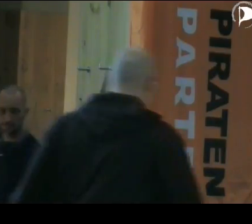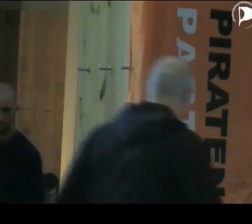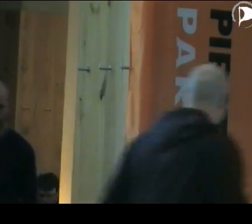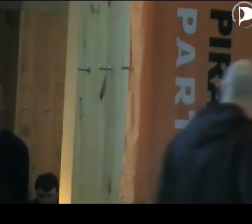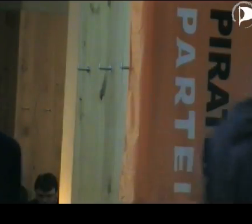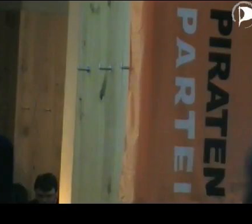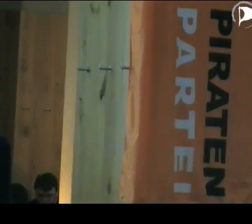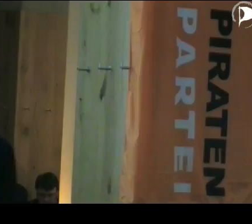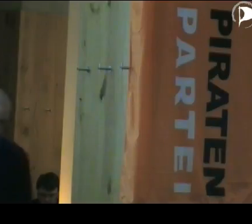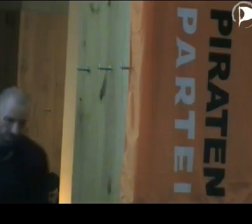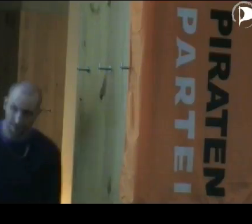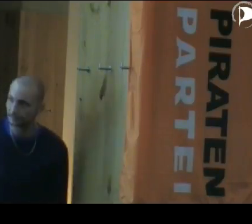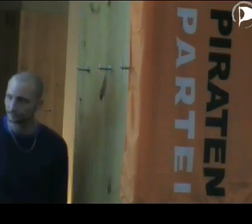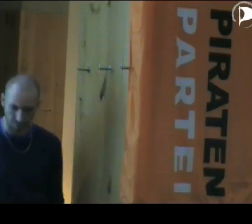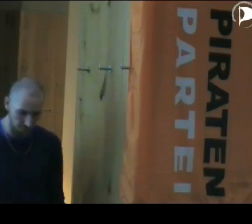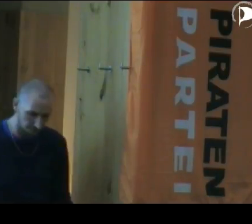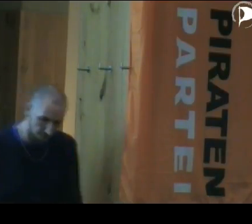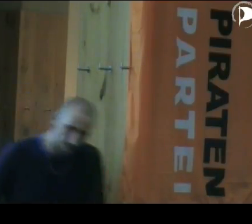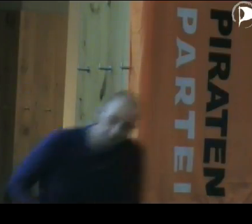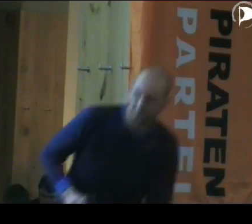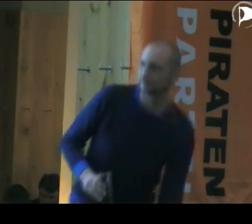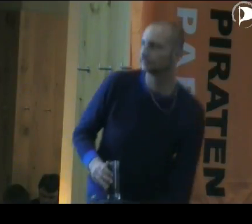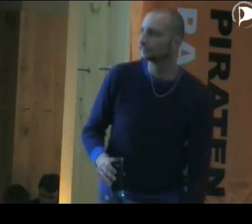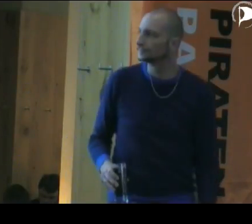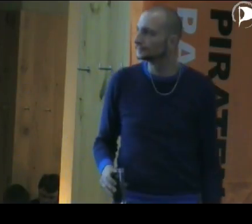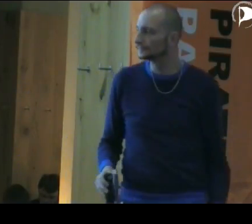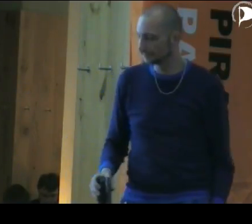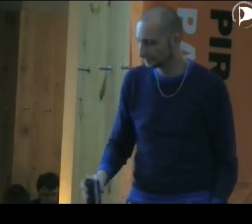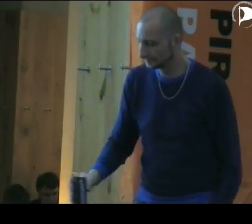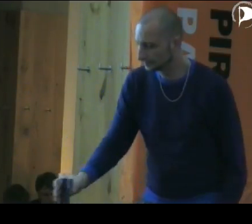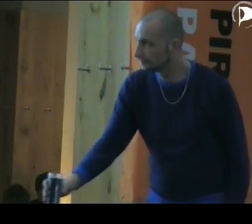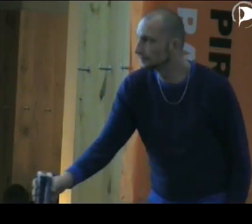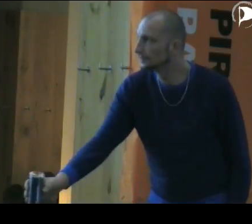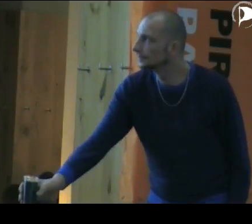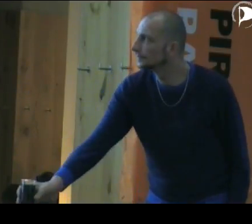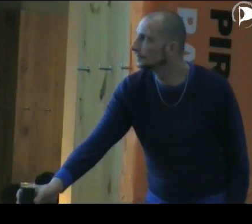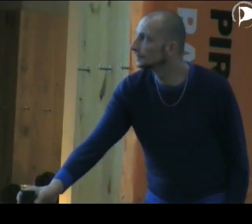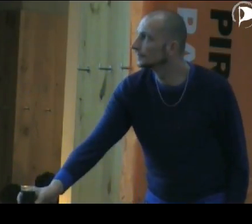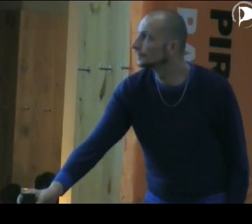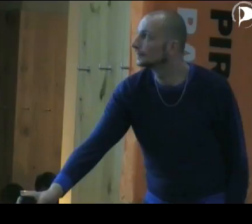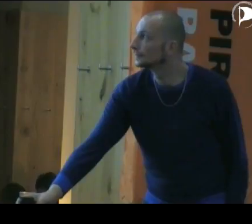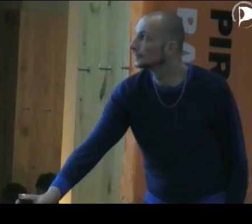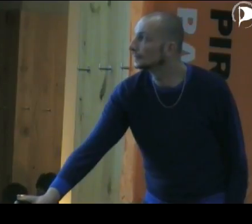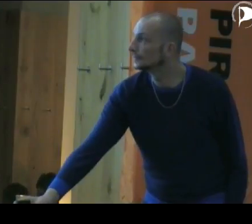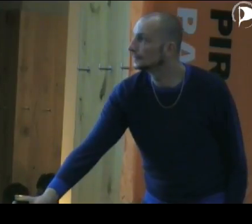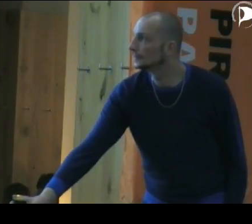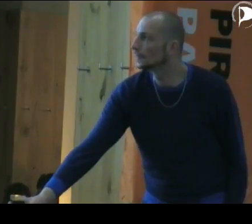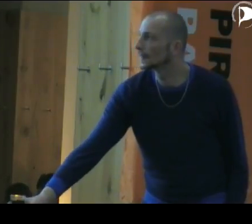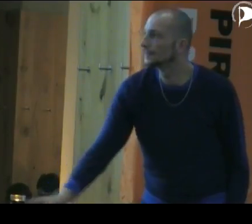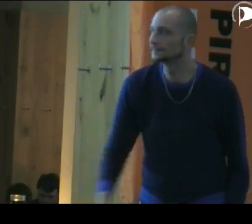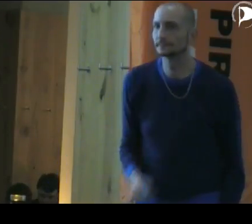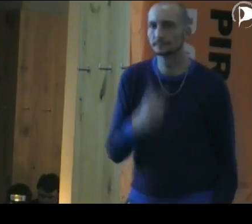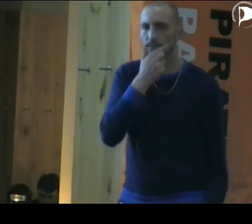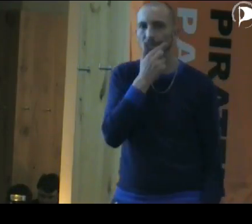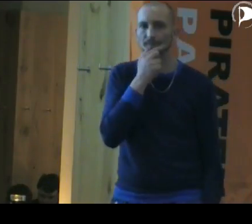schiedsrichter ersatzrichter flüssen einmal pro jahr erzielt werden ein sonderparteitag